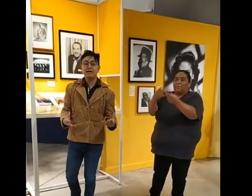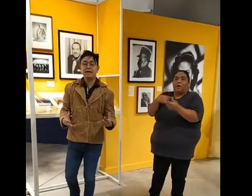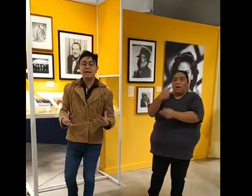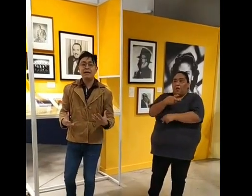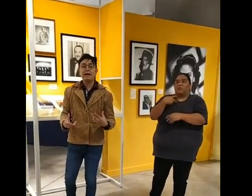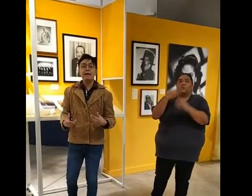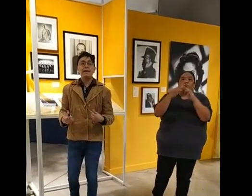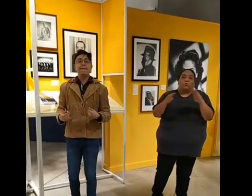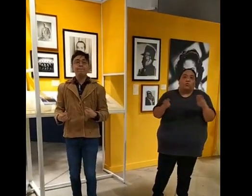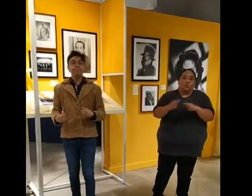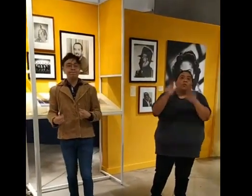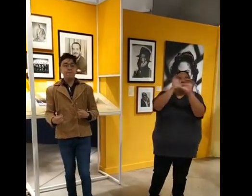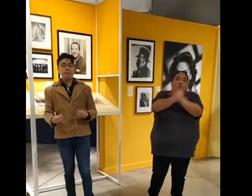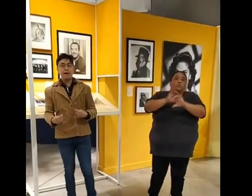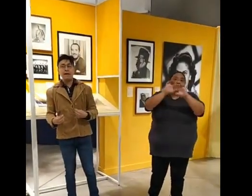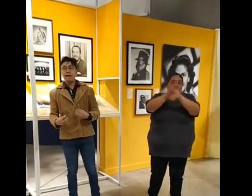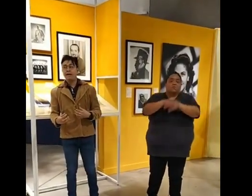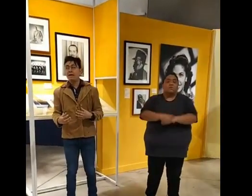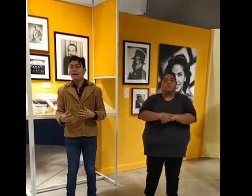canciones.